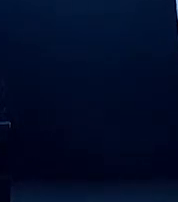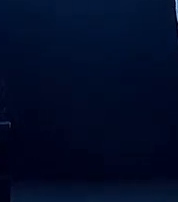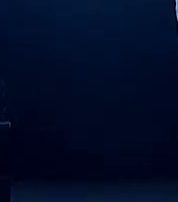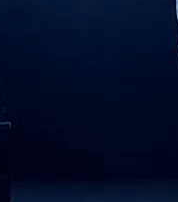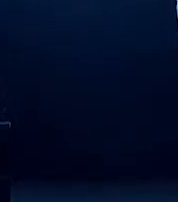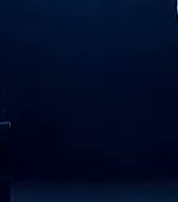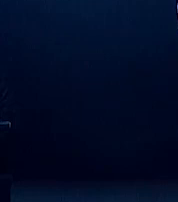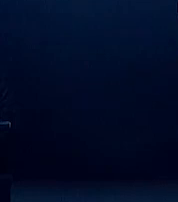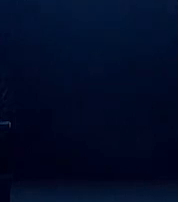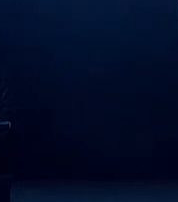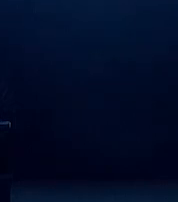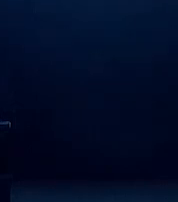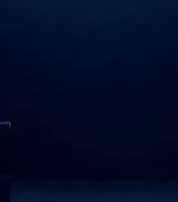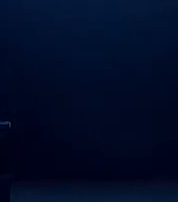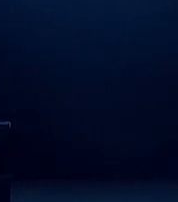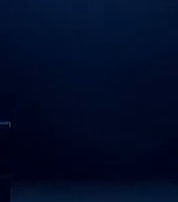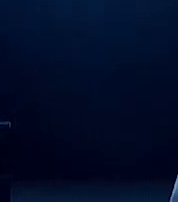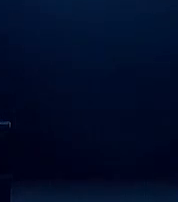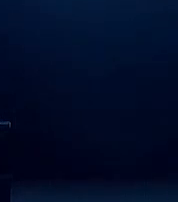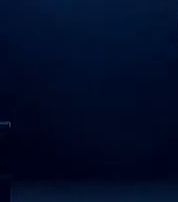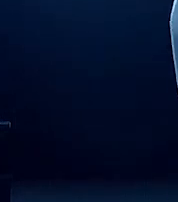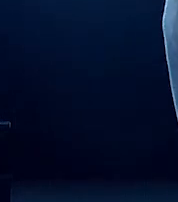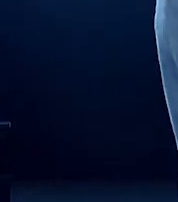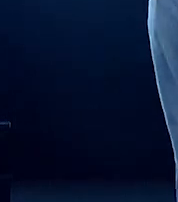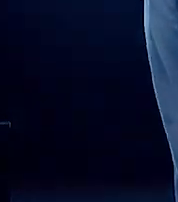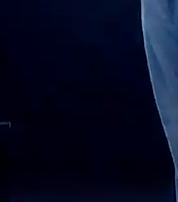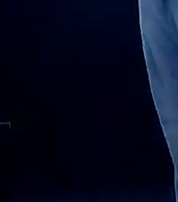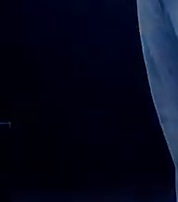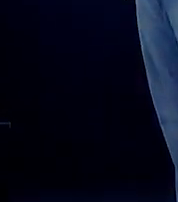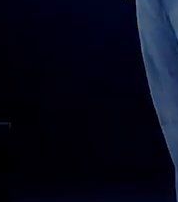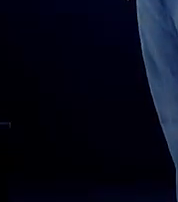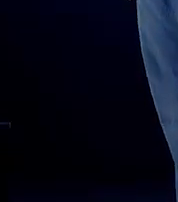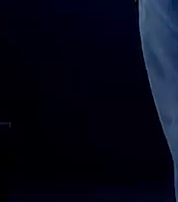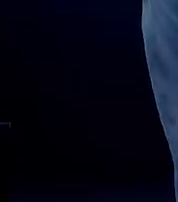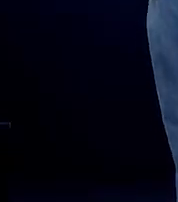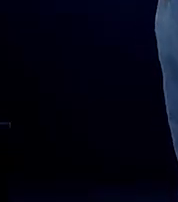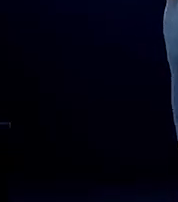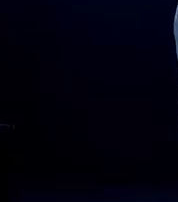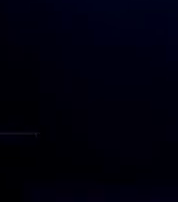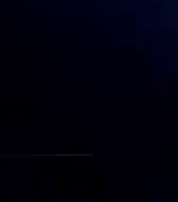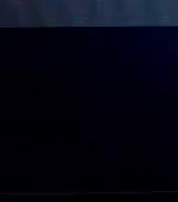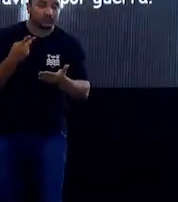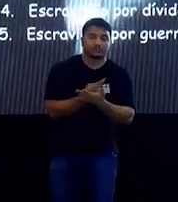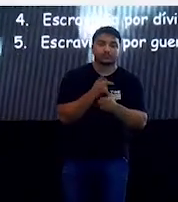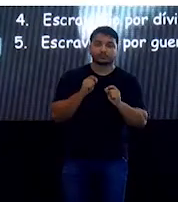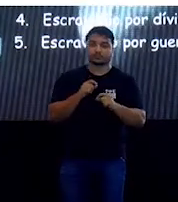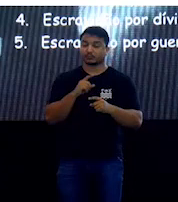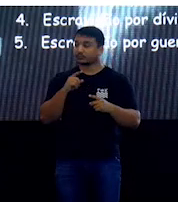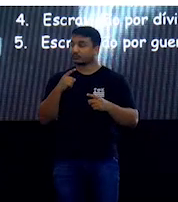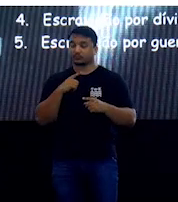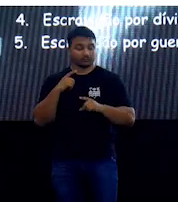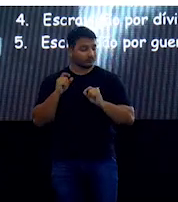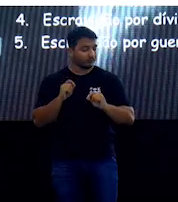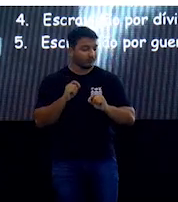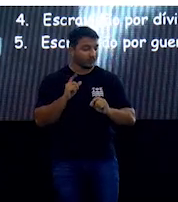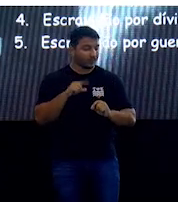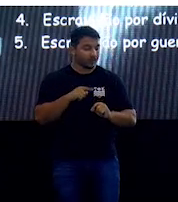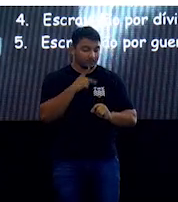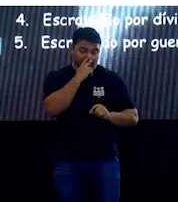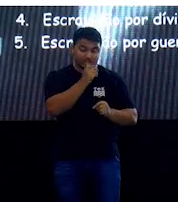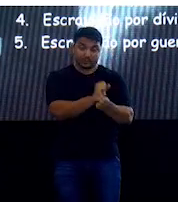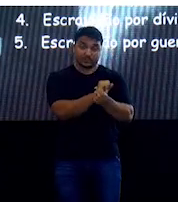Grécia quanto em Roma. O que é que vai acontecer com o passar do tempo? Com o passar do tempo,